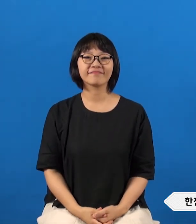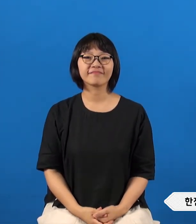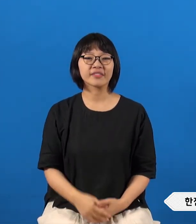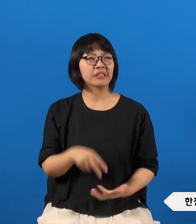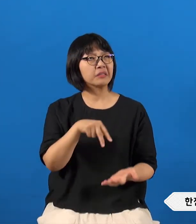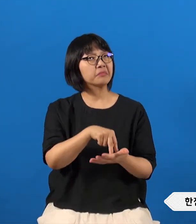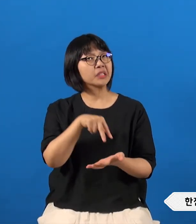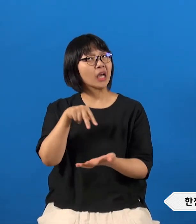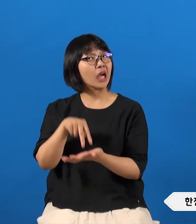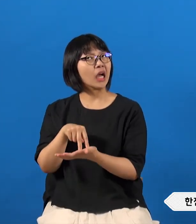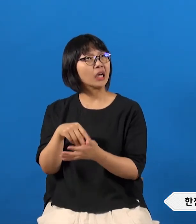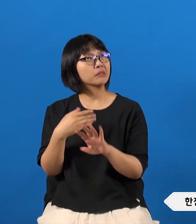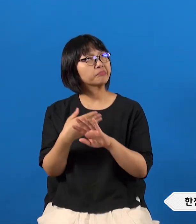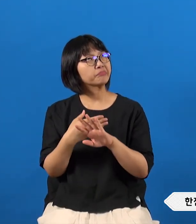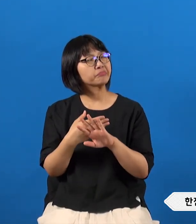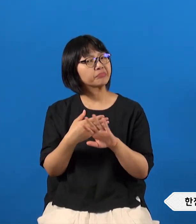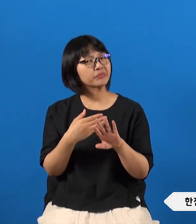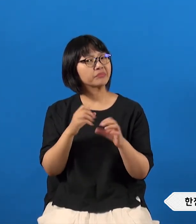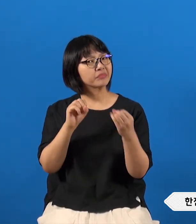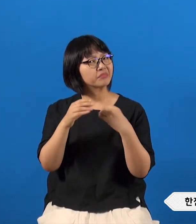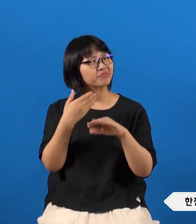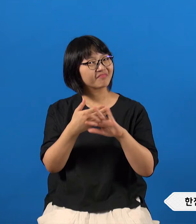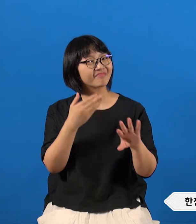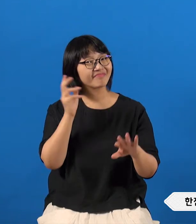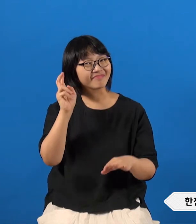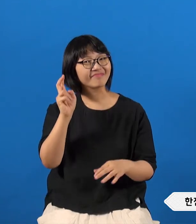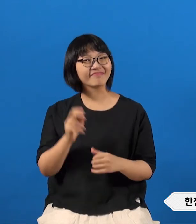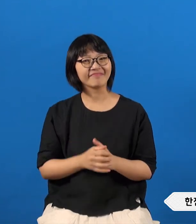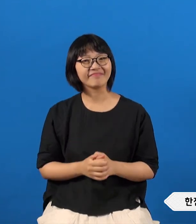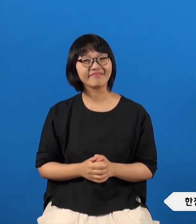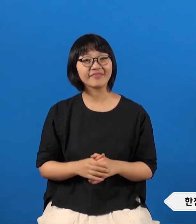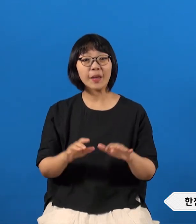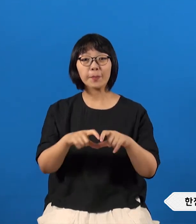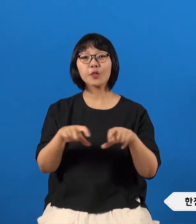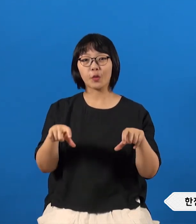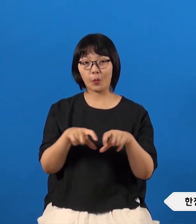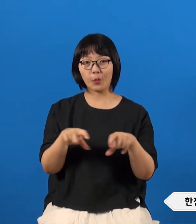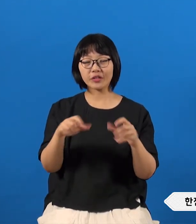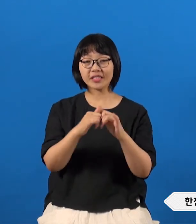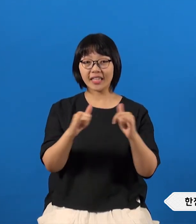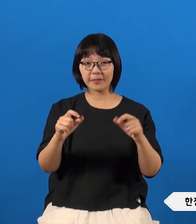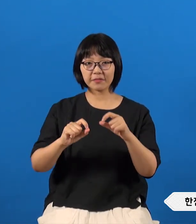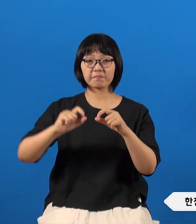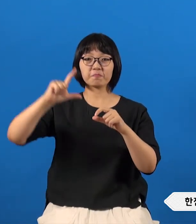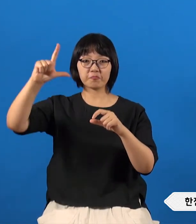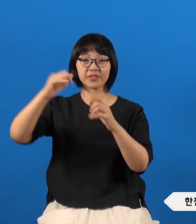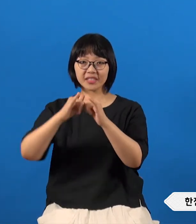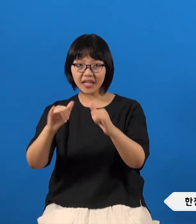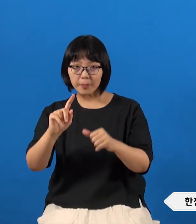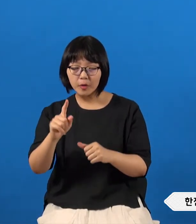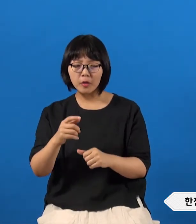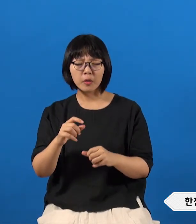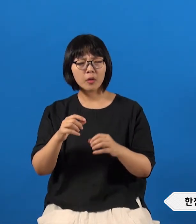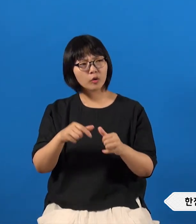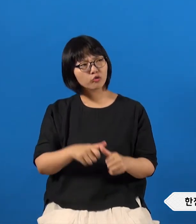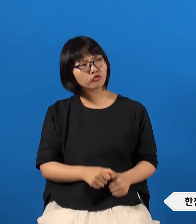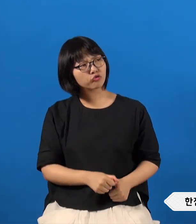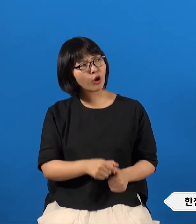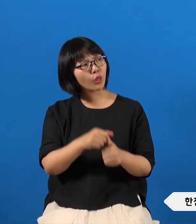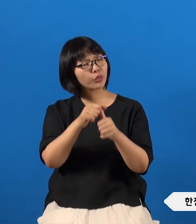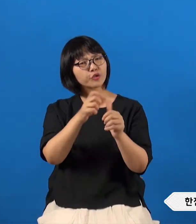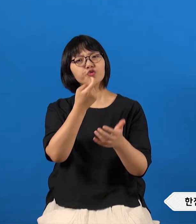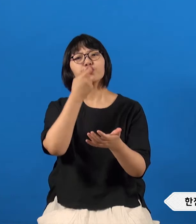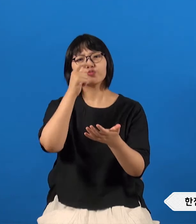보는 각도에 따라서 좀 다를 수도 있고 그렇습니다. 보통 쉽다고 생각할 수가 있습니다.